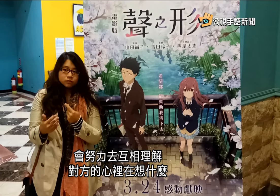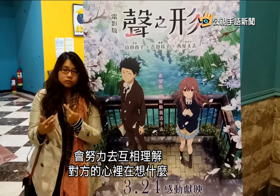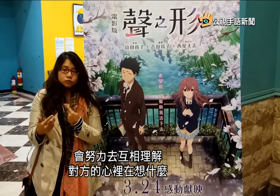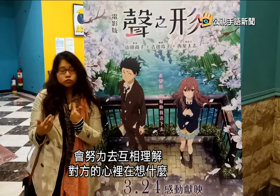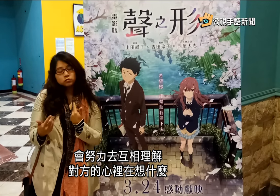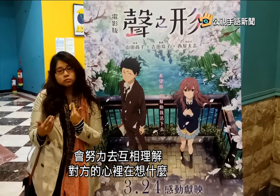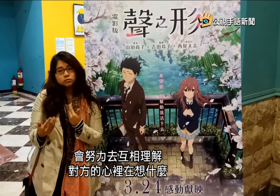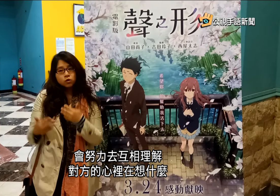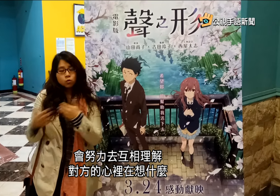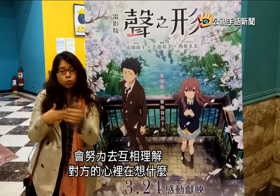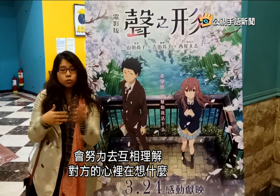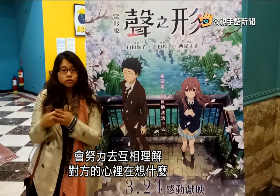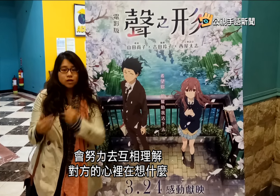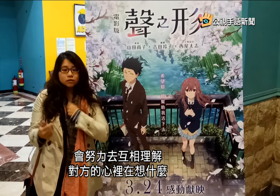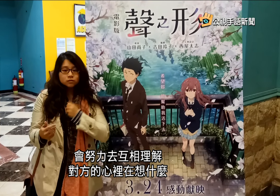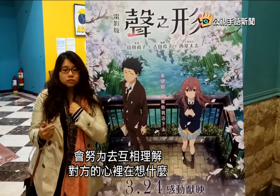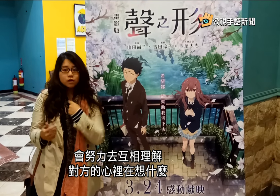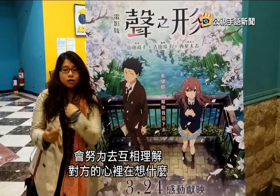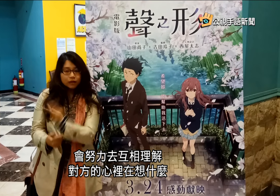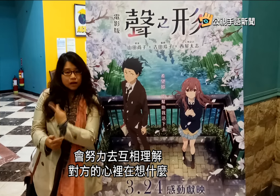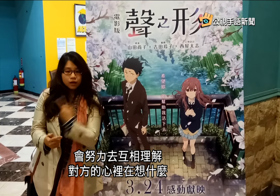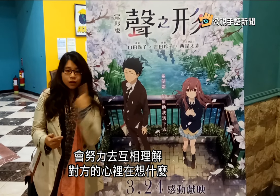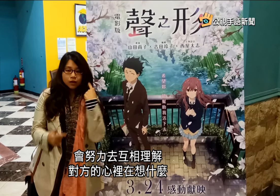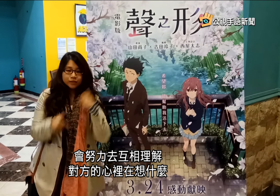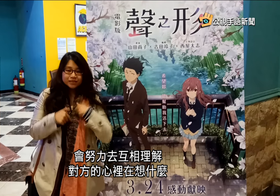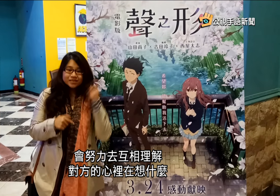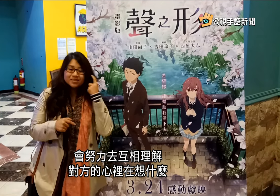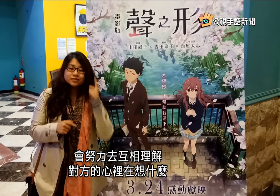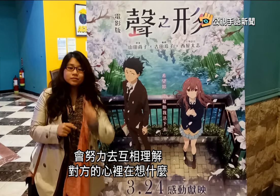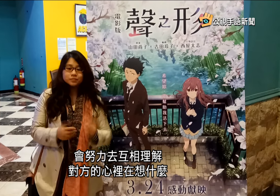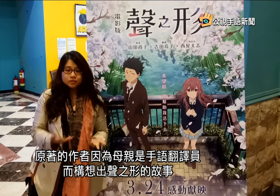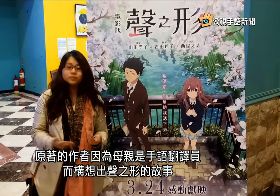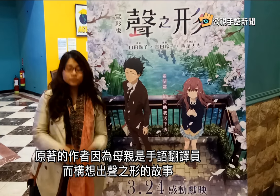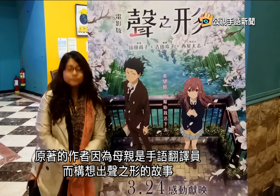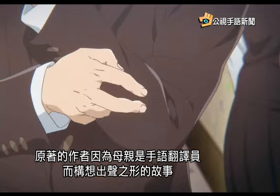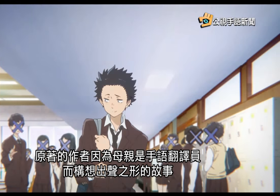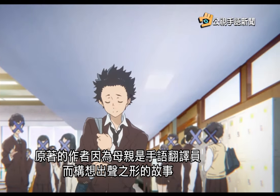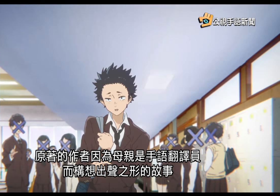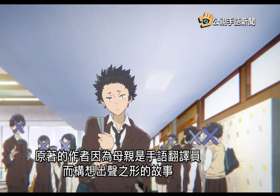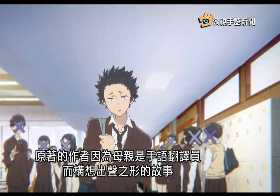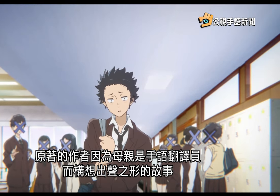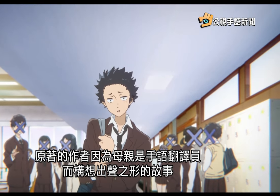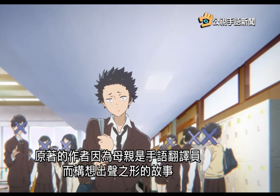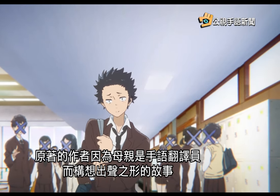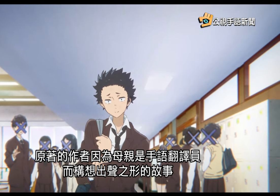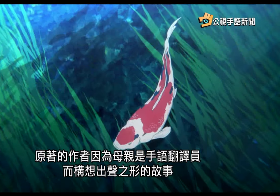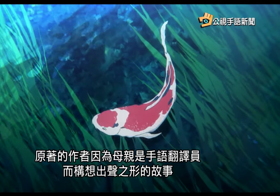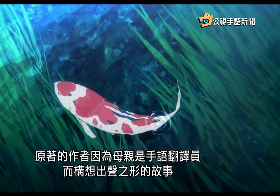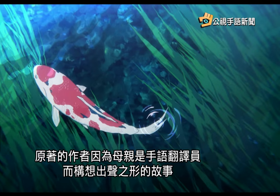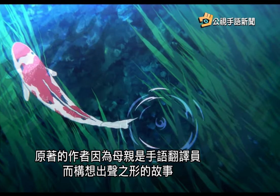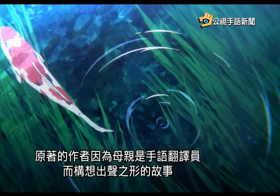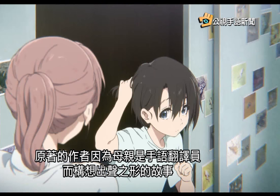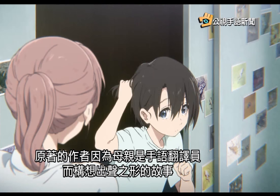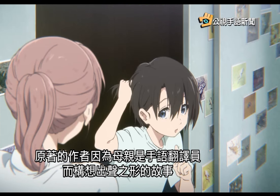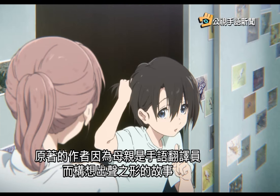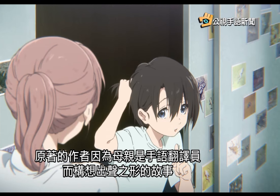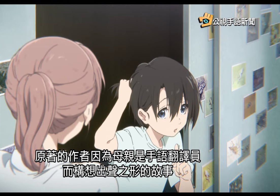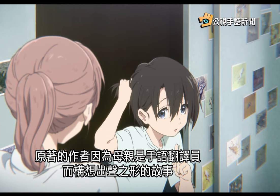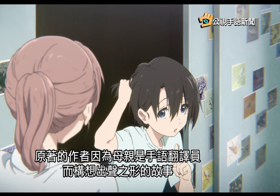解对方的心里在想什么。 原著的作者因为母亲是手语翻译员而构想出《生